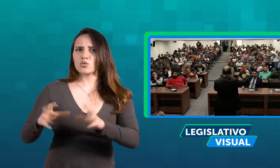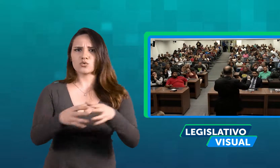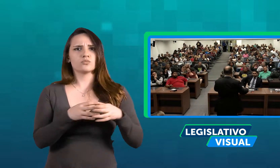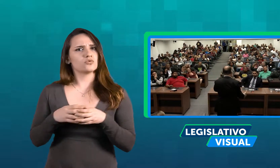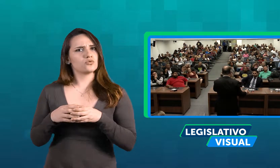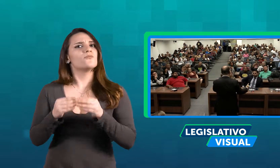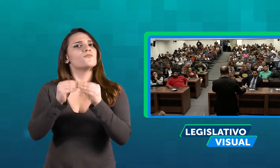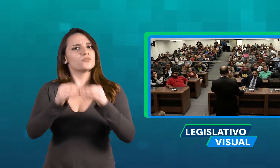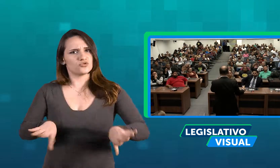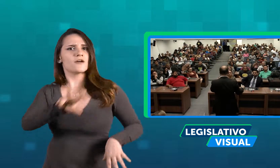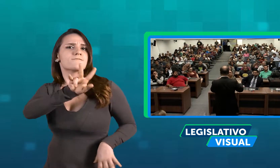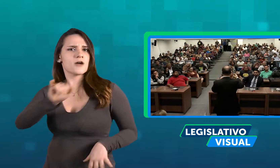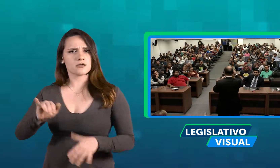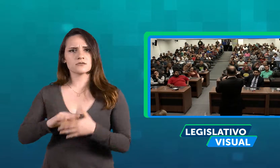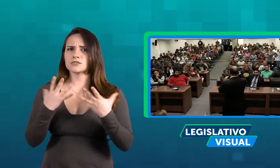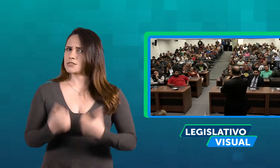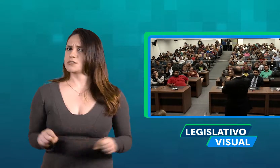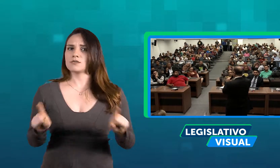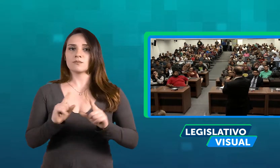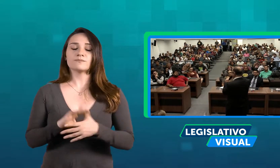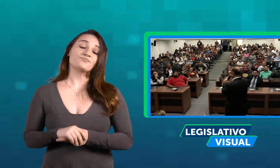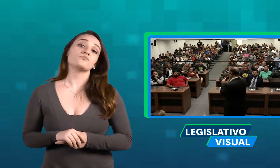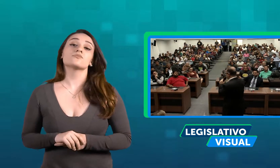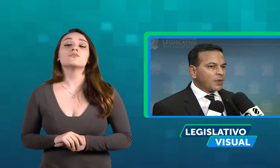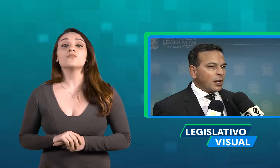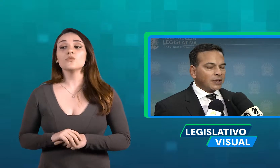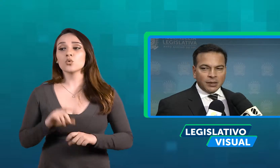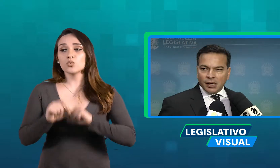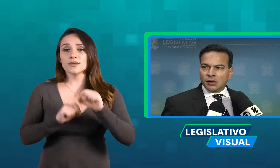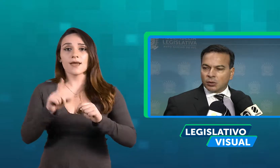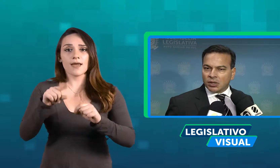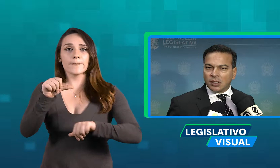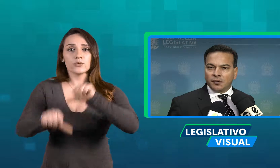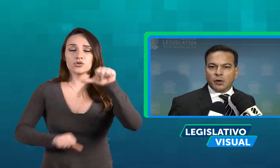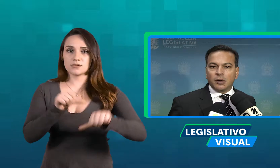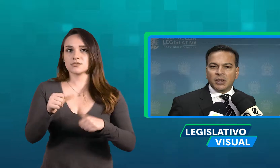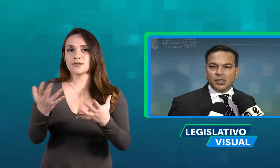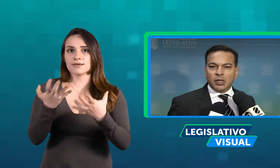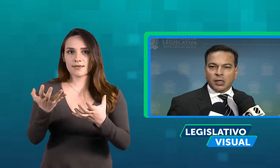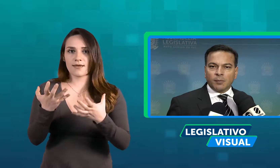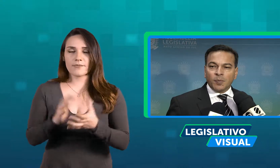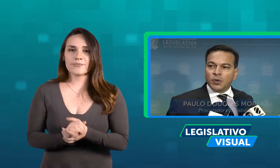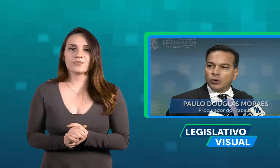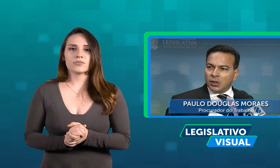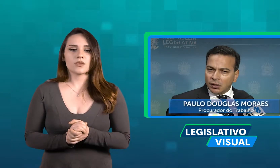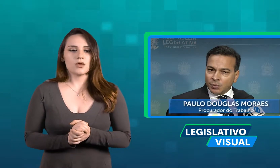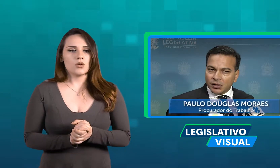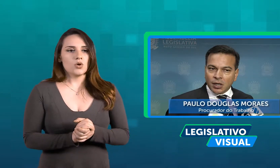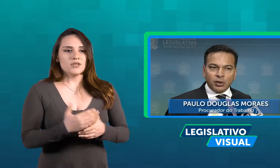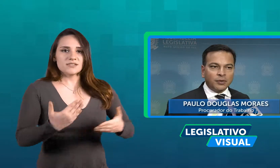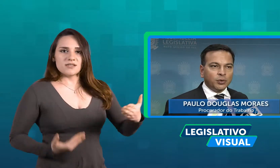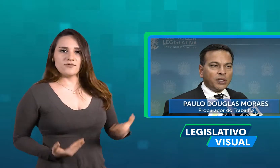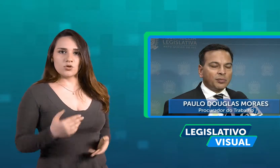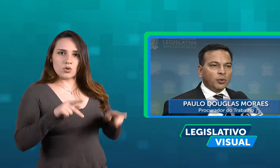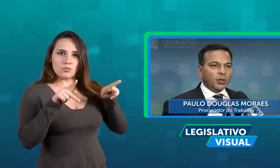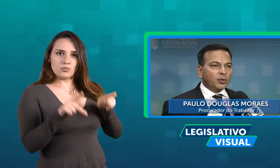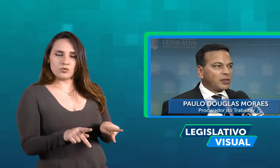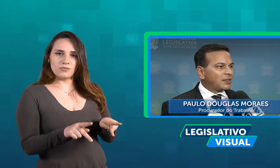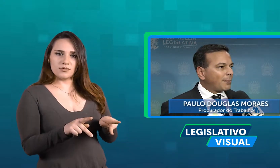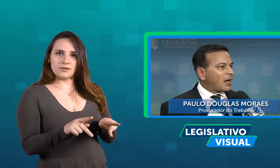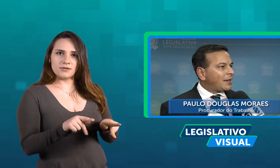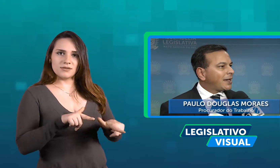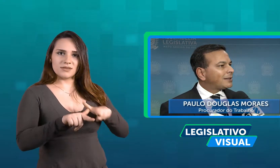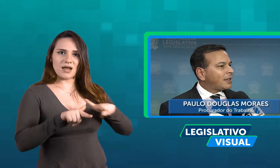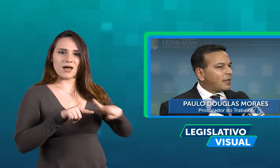diversos segmentos vão ser seriamente afetados. A tendência com essa reforma é de que, em especial, servidores